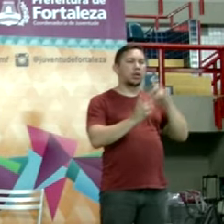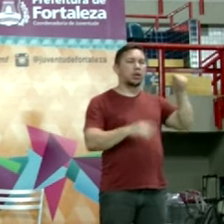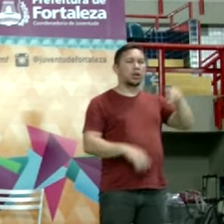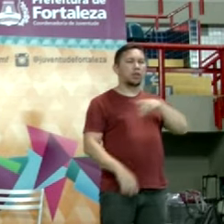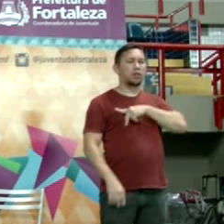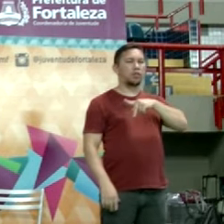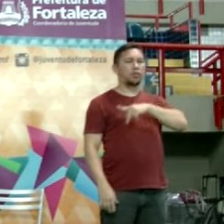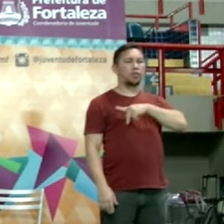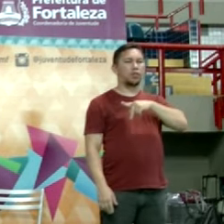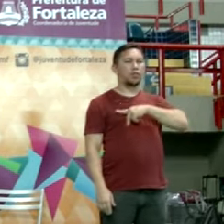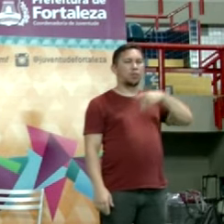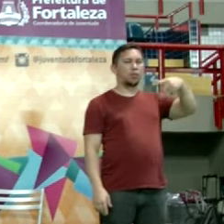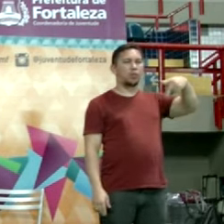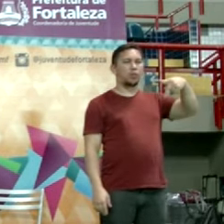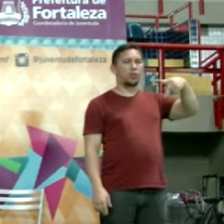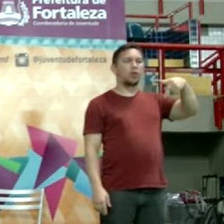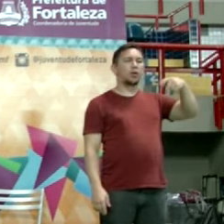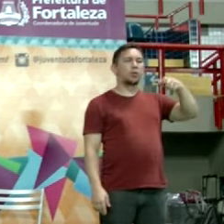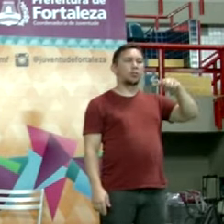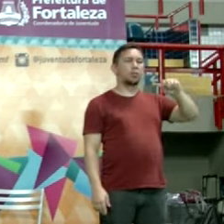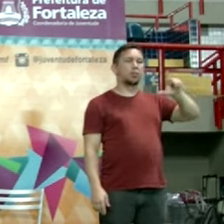andou mais, para você ter uma ideia.